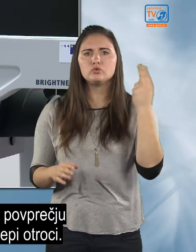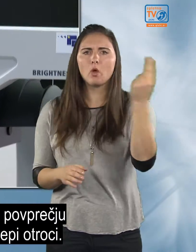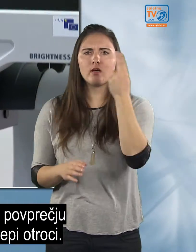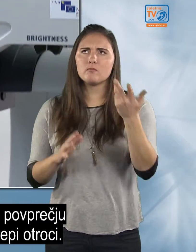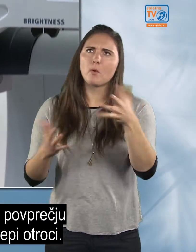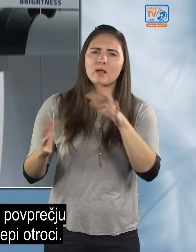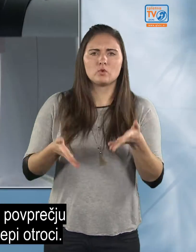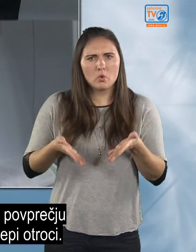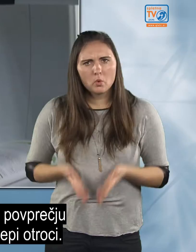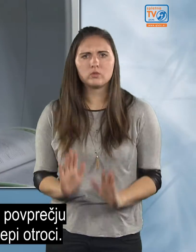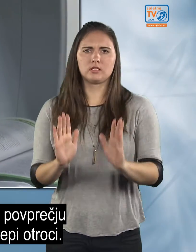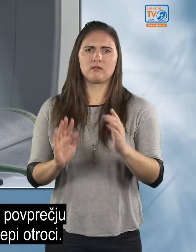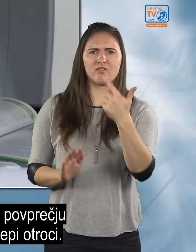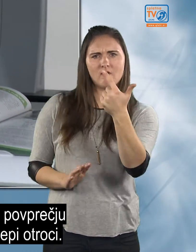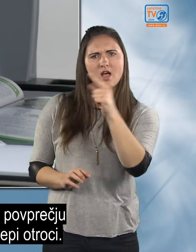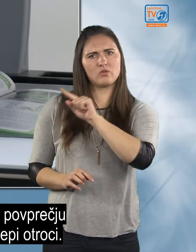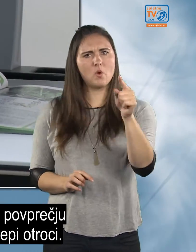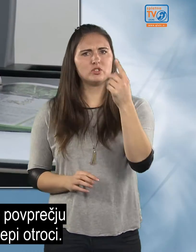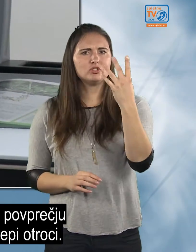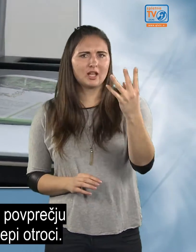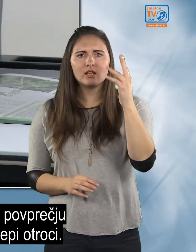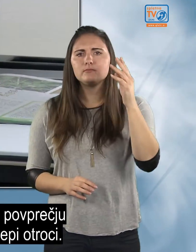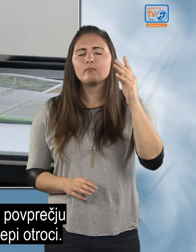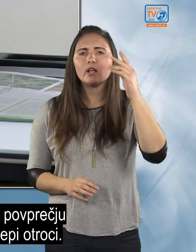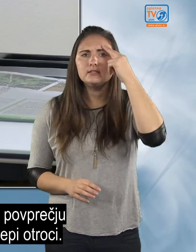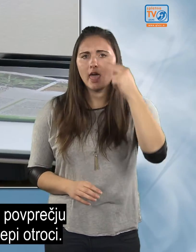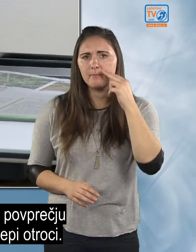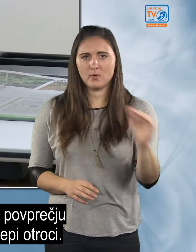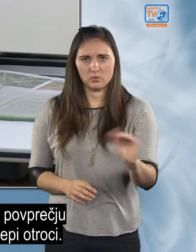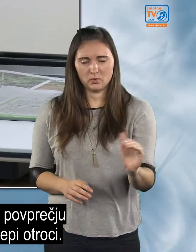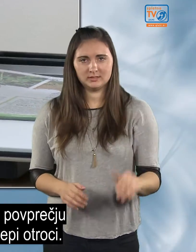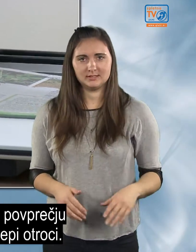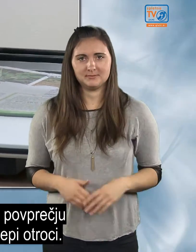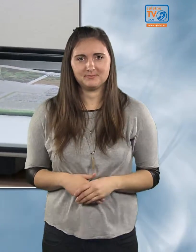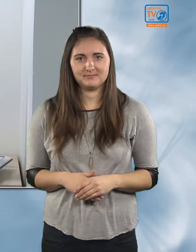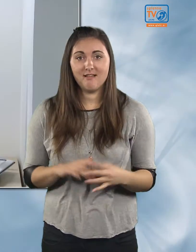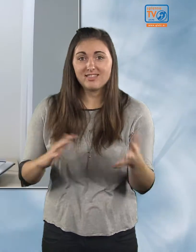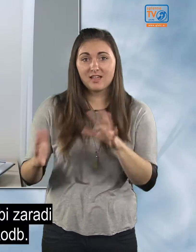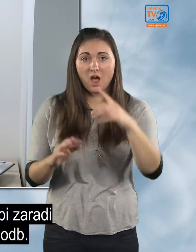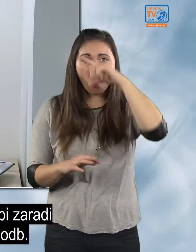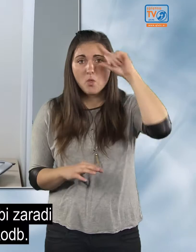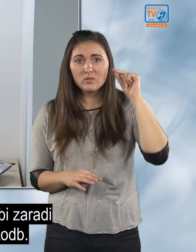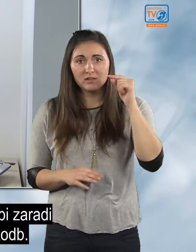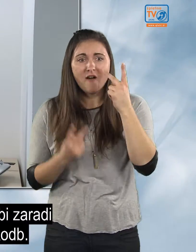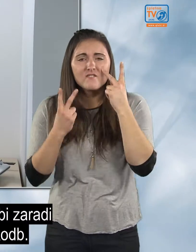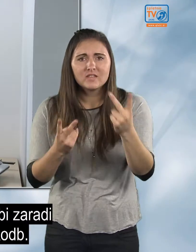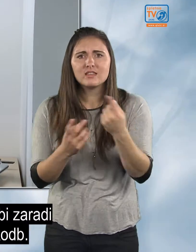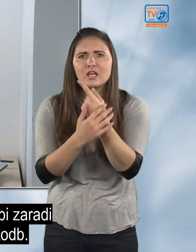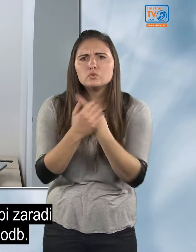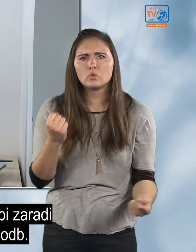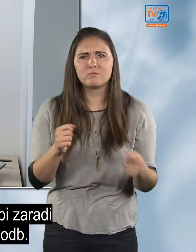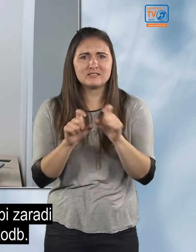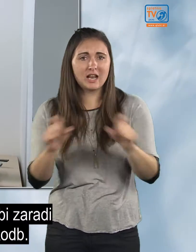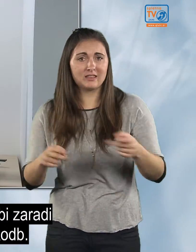Letno se v Sloveniji v povprečju rodita 2 do 4 slepi otroci. Nekaj ljudi vid izgubi